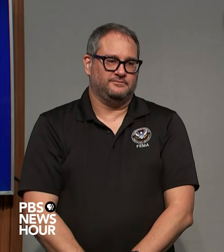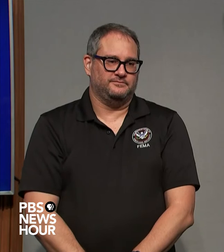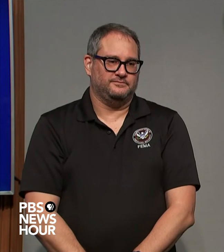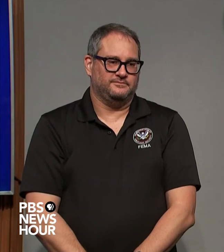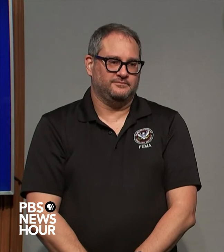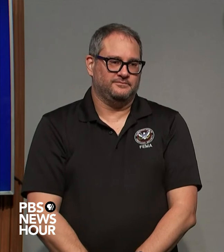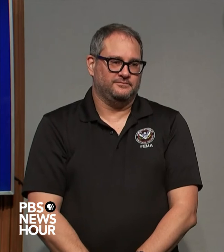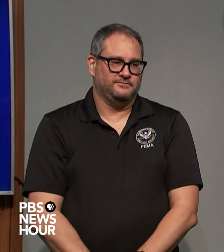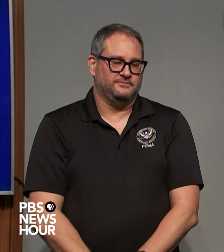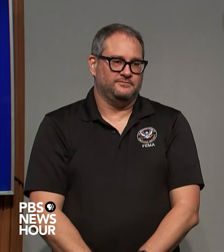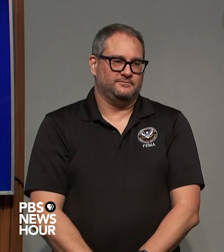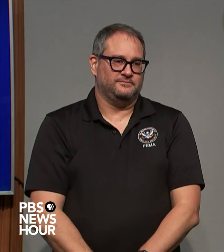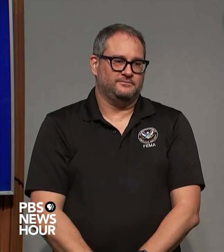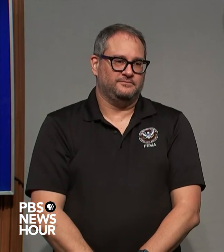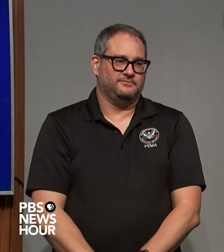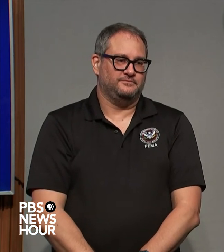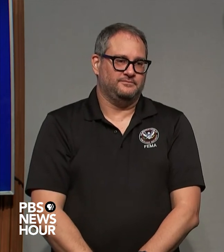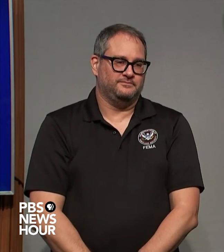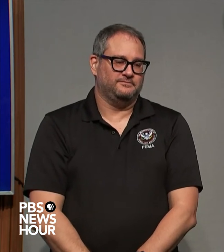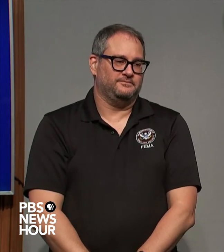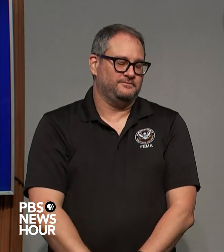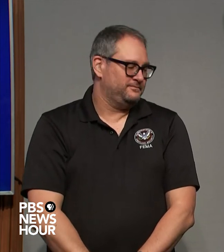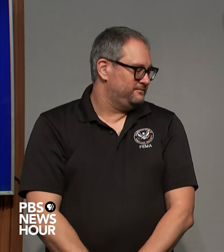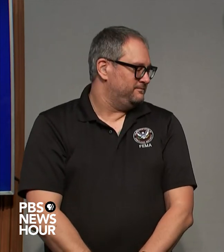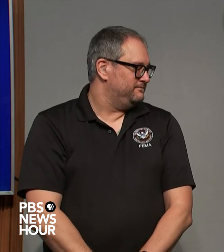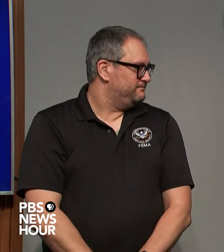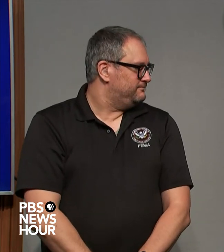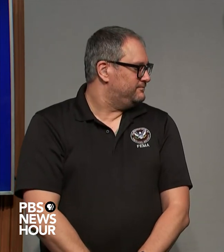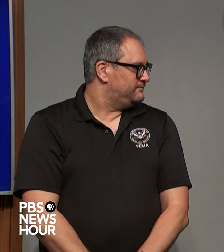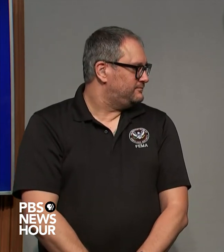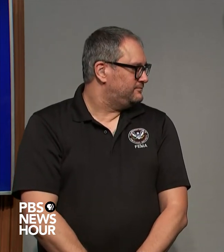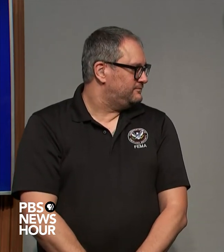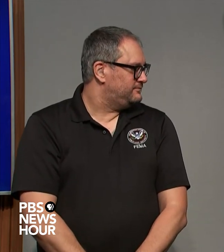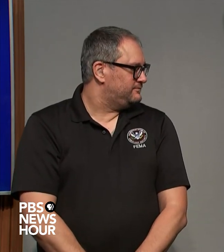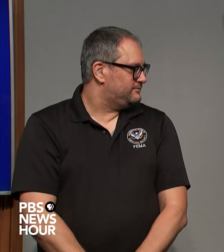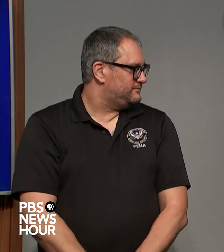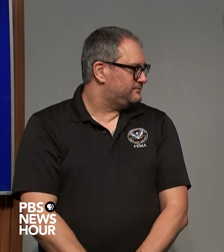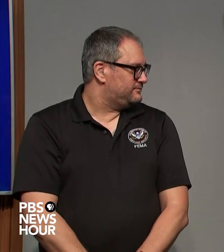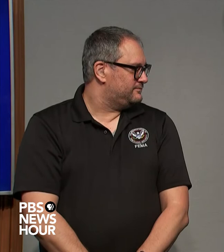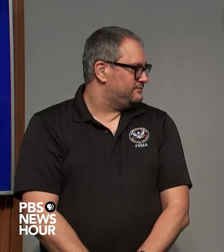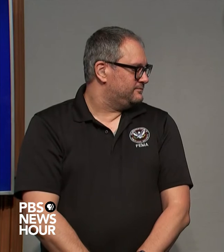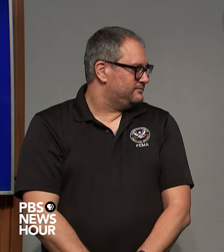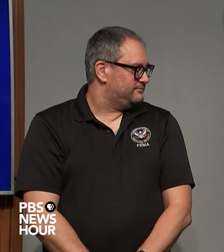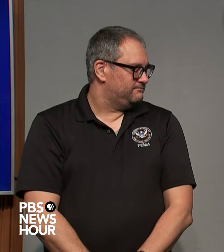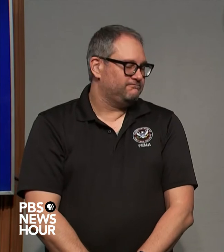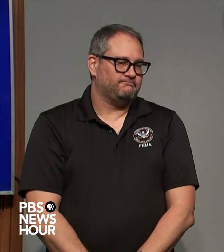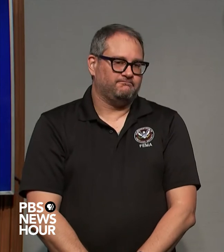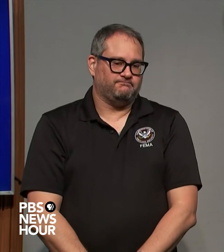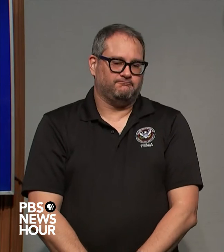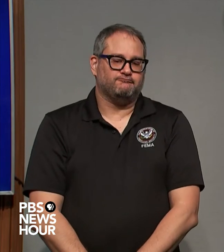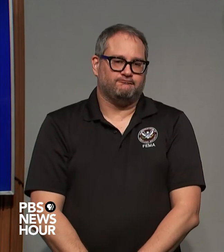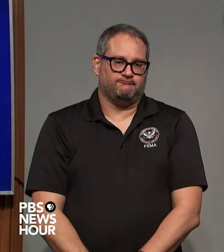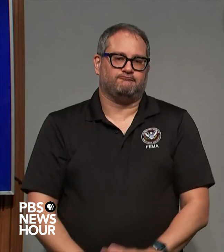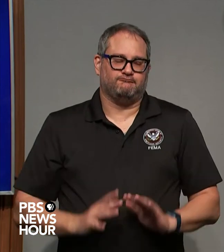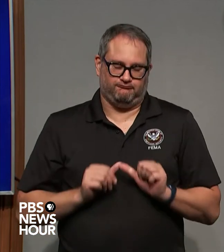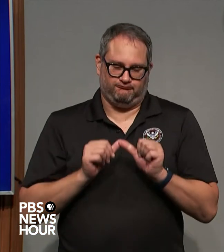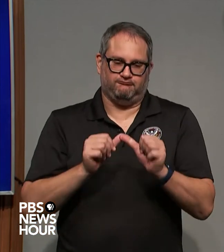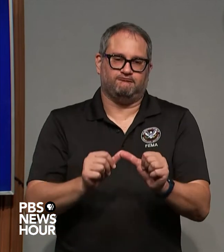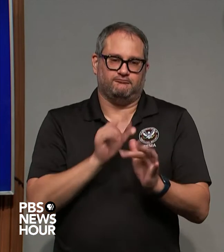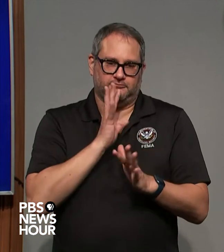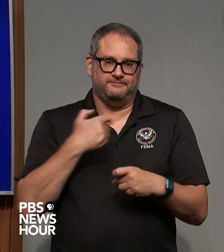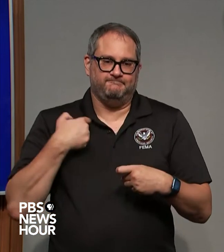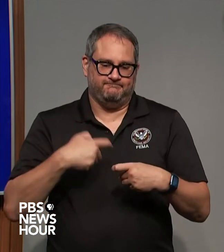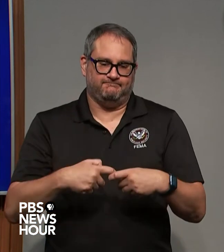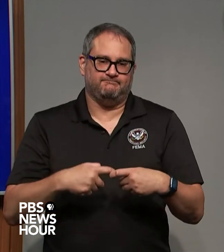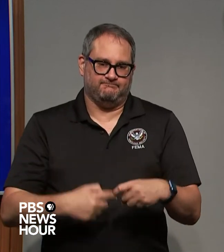su equipo con el equipo de fema esta mañana y estamos listos y confiados de que tenemos a los equipos correctos